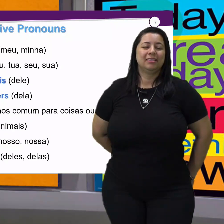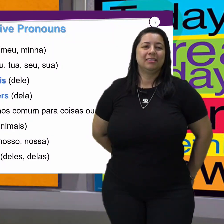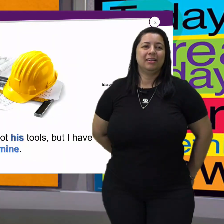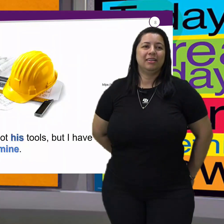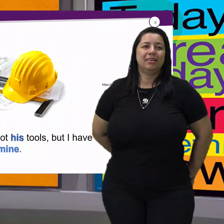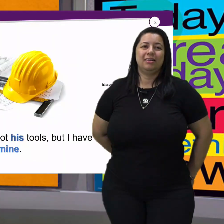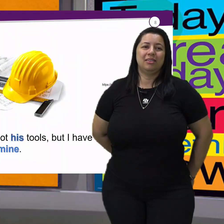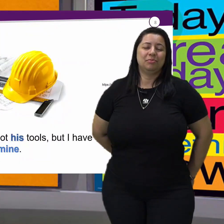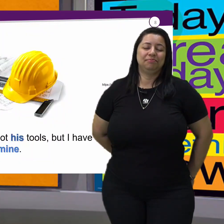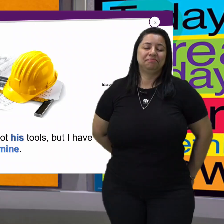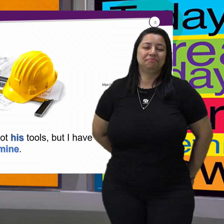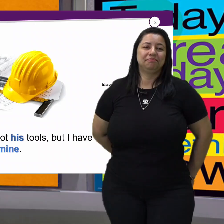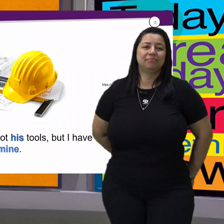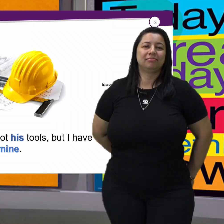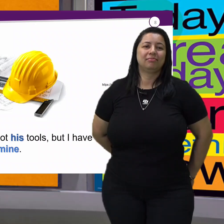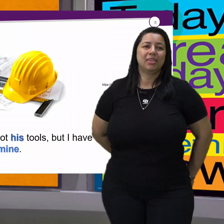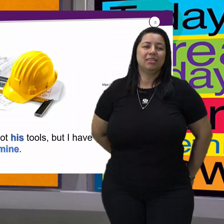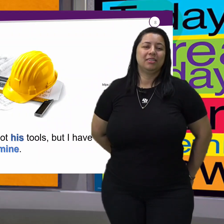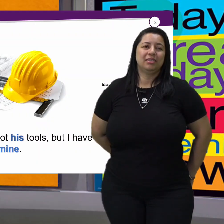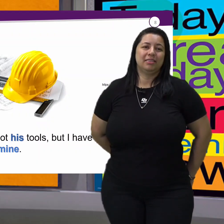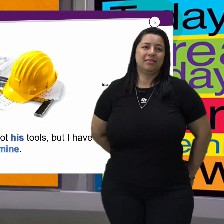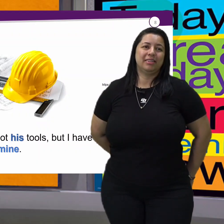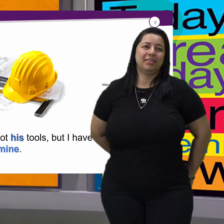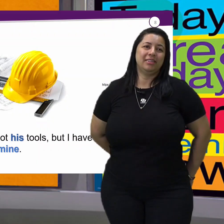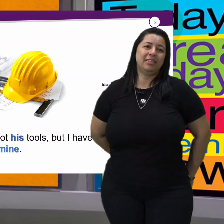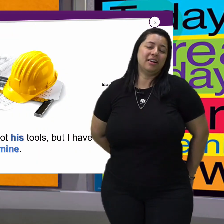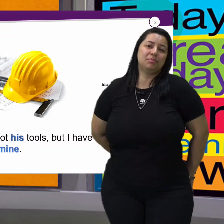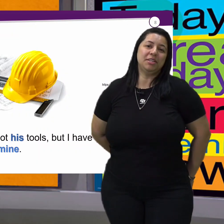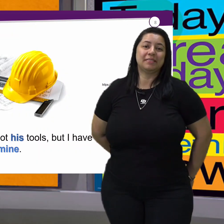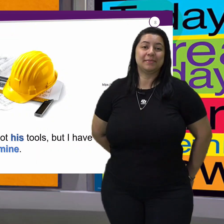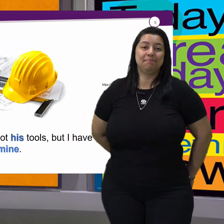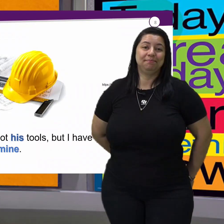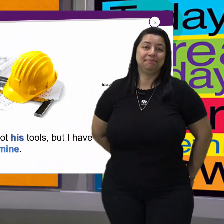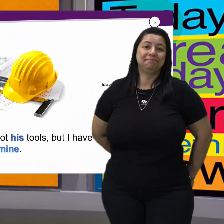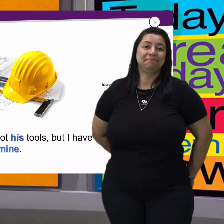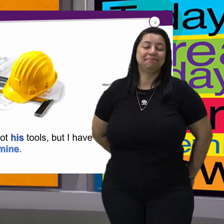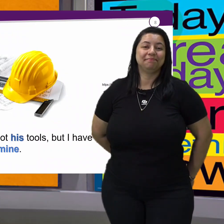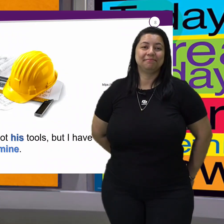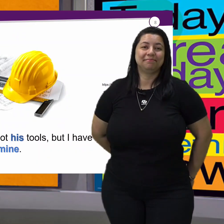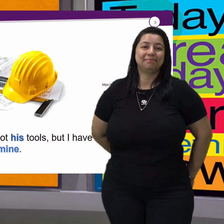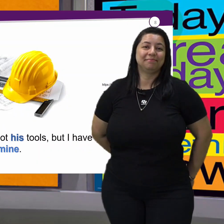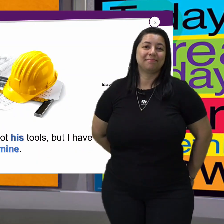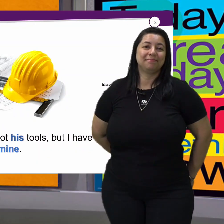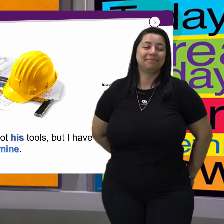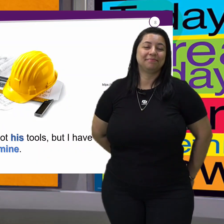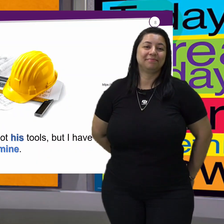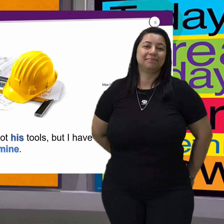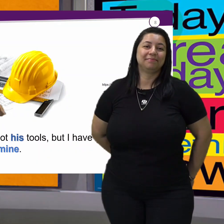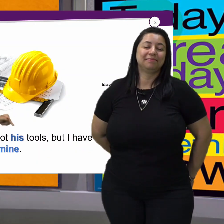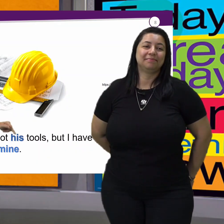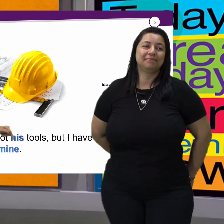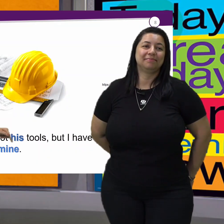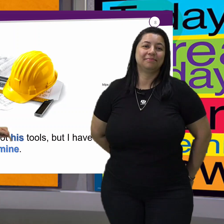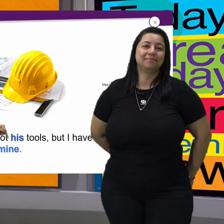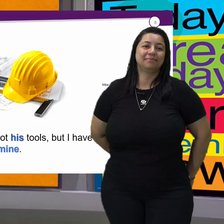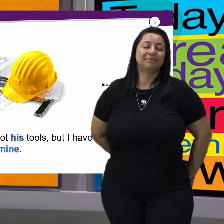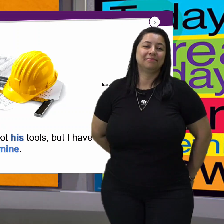posse. Nesse caso, não preciso. But I have mine, eu tenho... Eu tenho as minhas. As minhas, ponto final, que aí é o